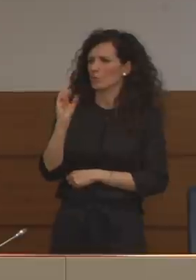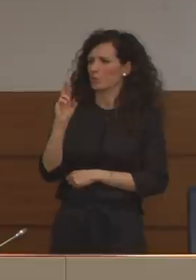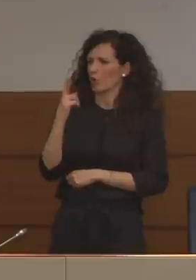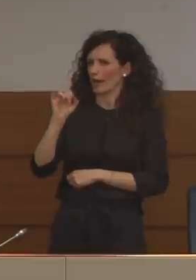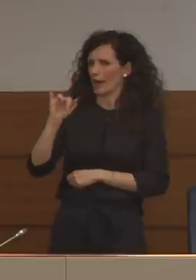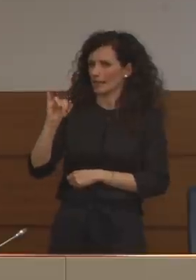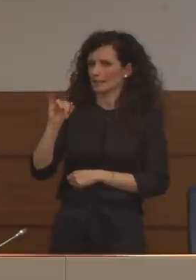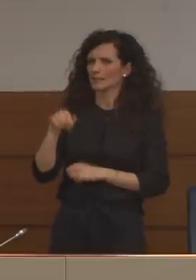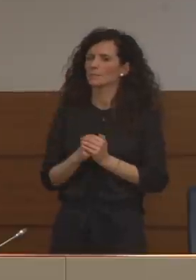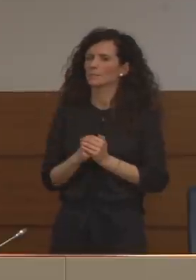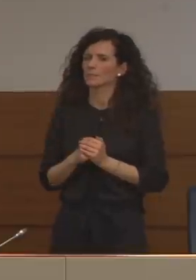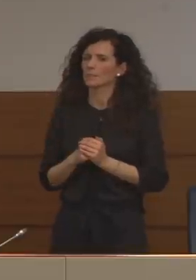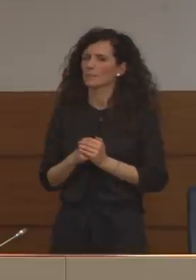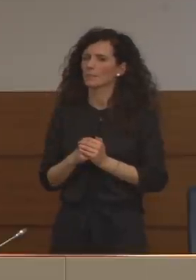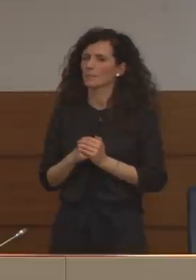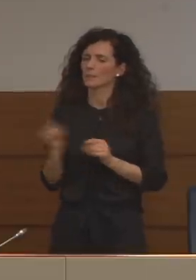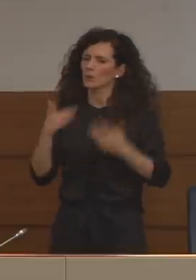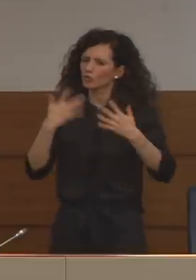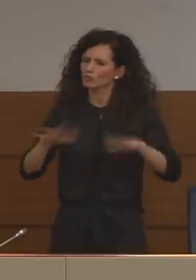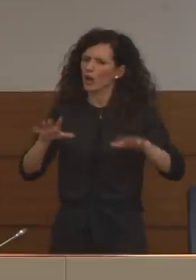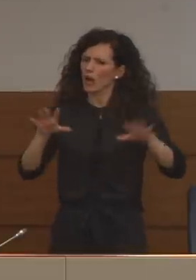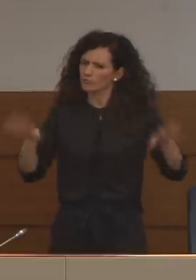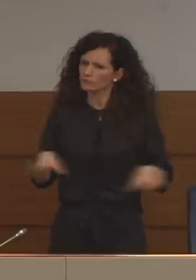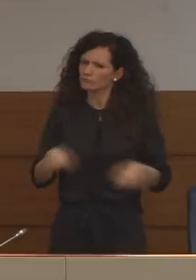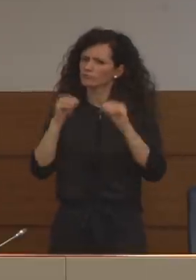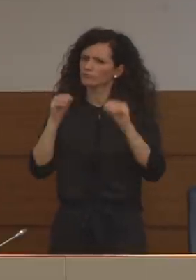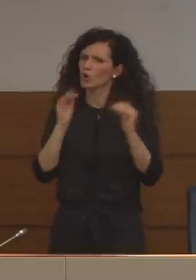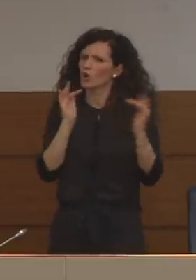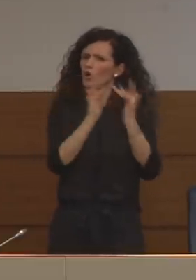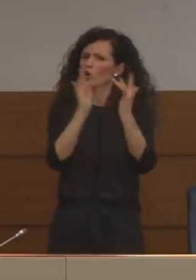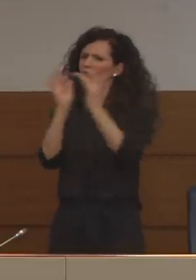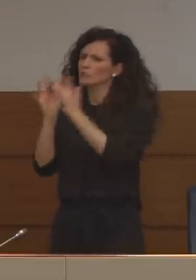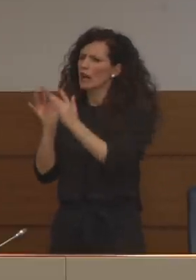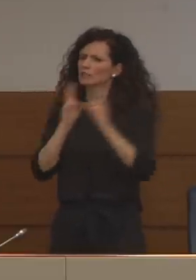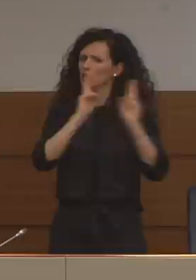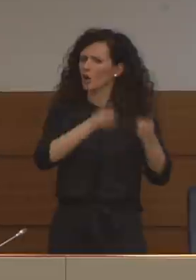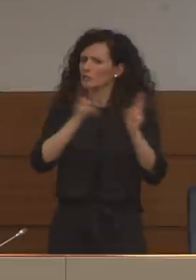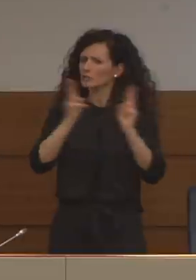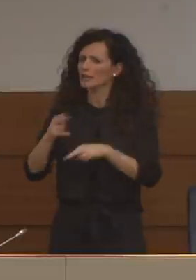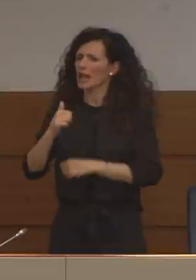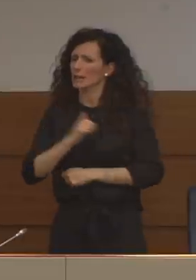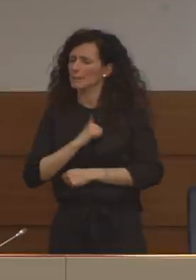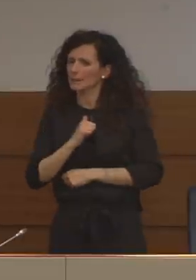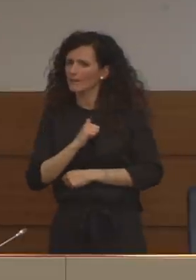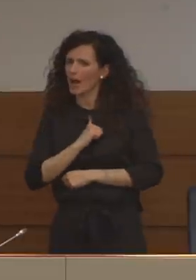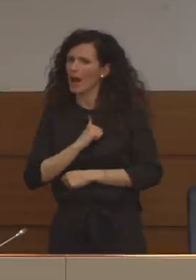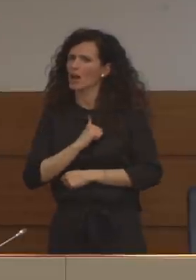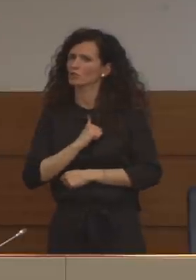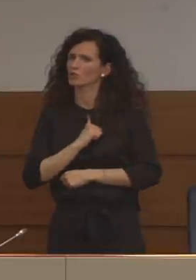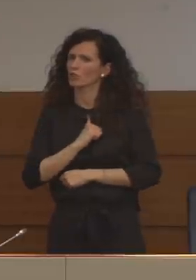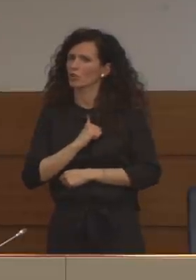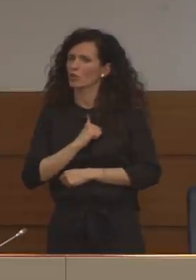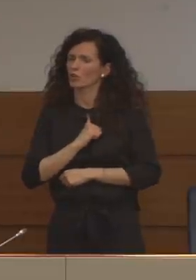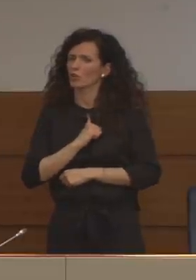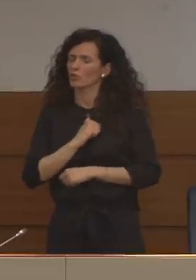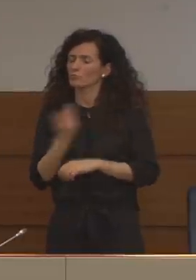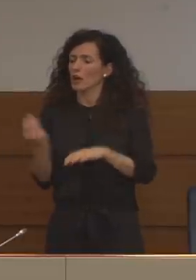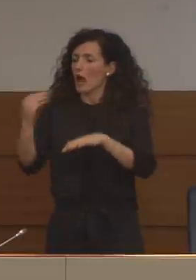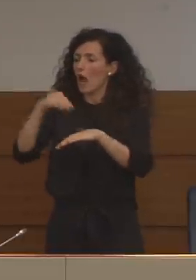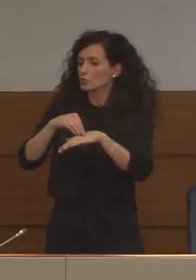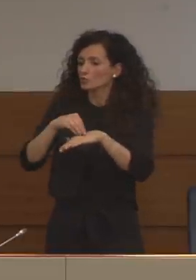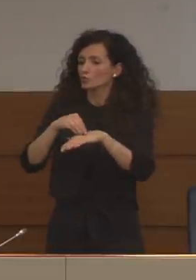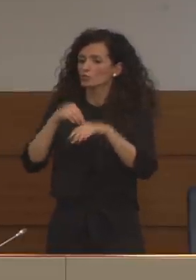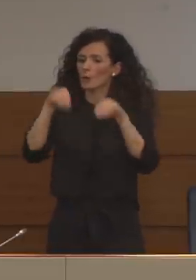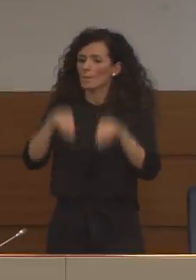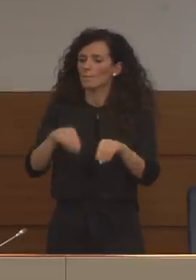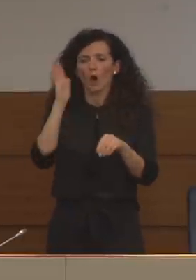avete già avviato i contatti con strutture ospedaliere private per l'aggiunta di ulteriori posti